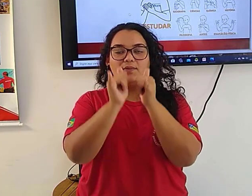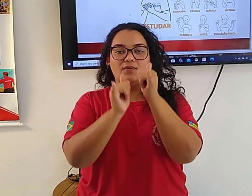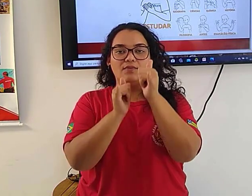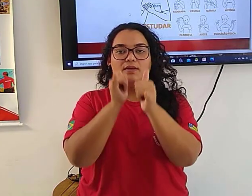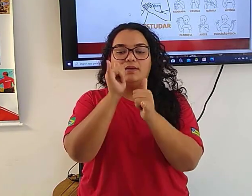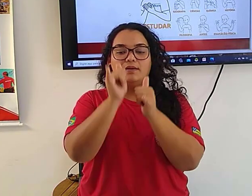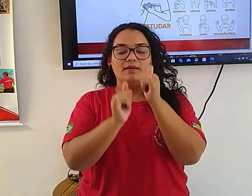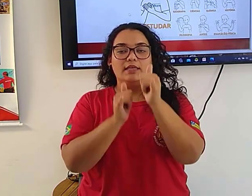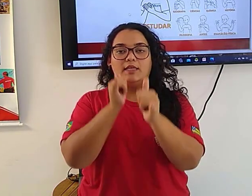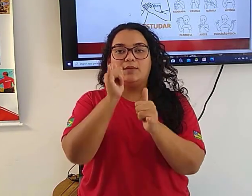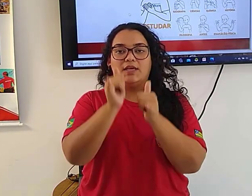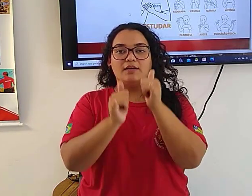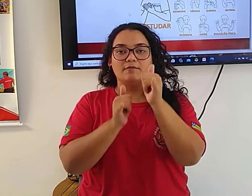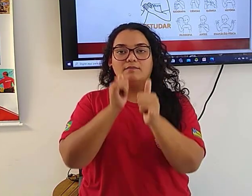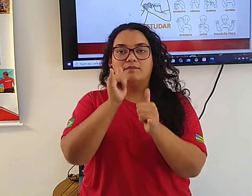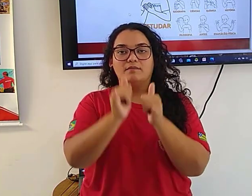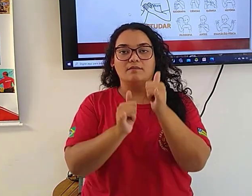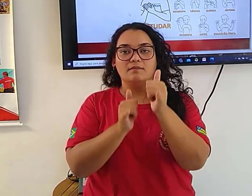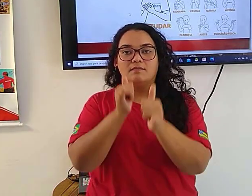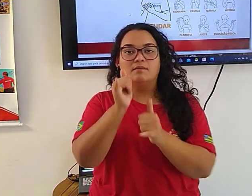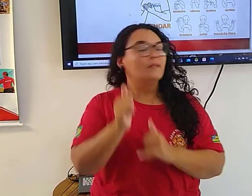mão. Química.